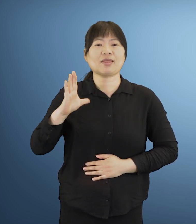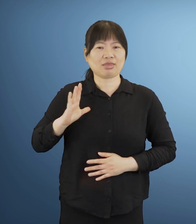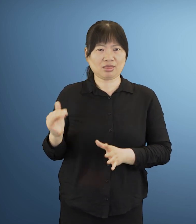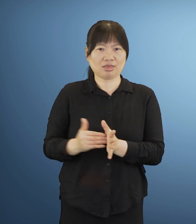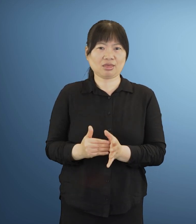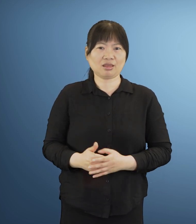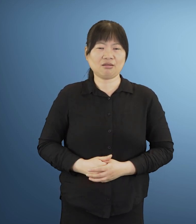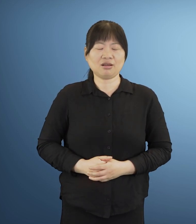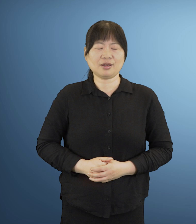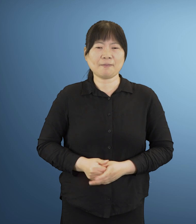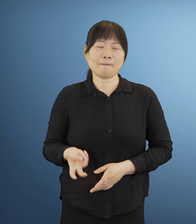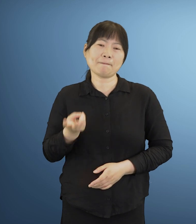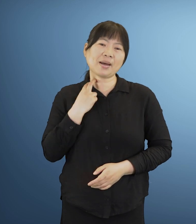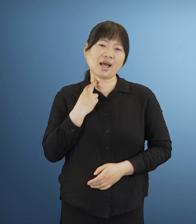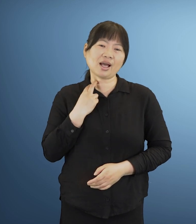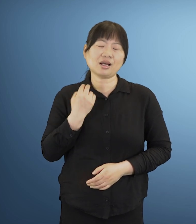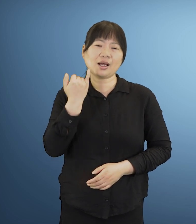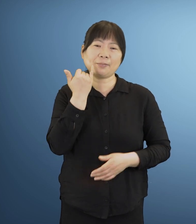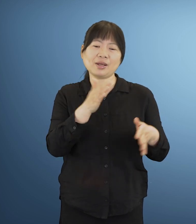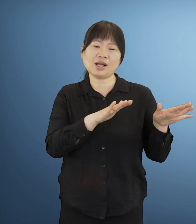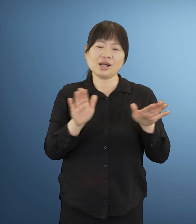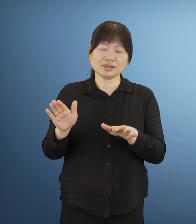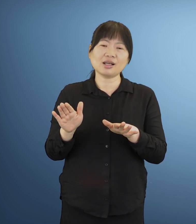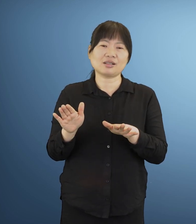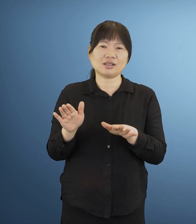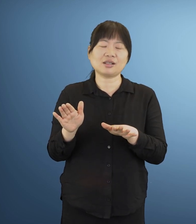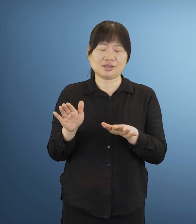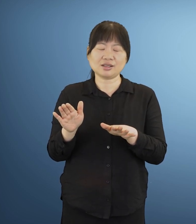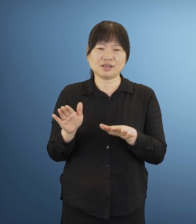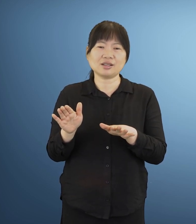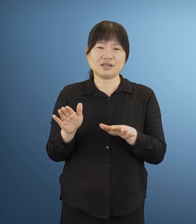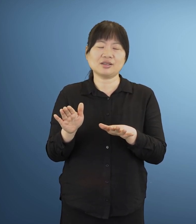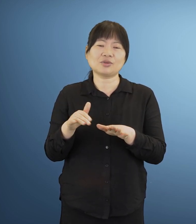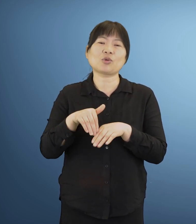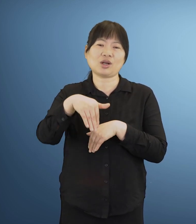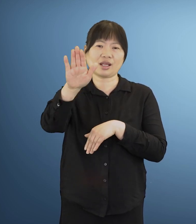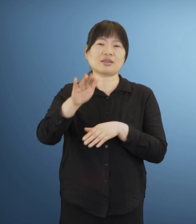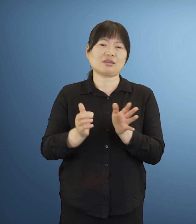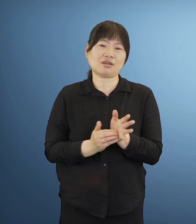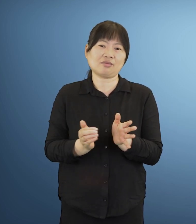배반해가지고 바닷가로 떠나버렸고